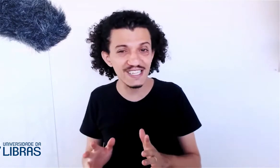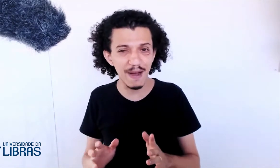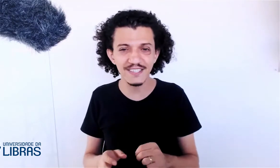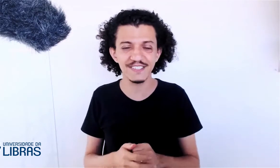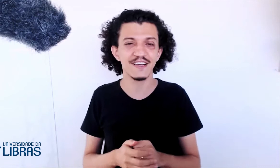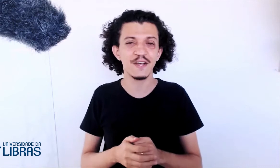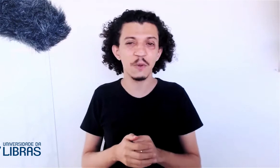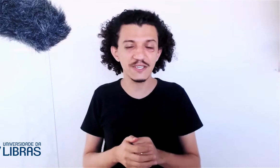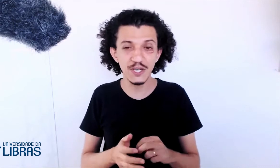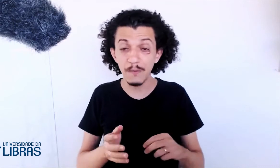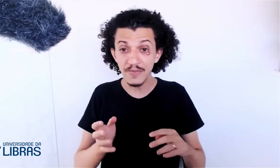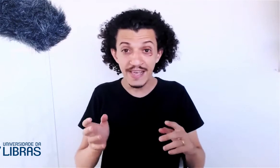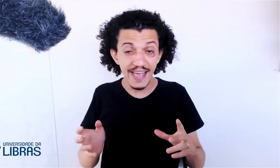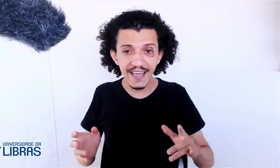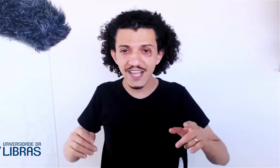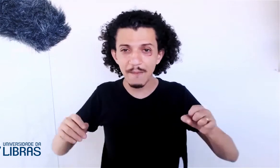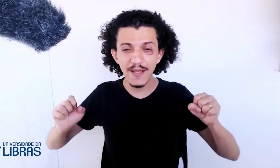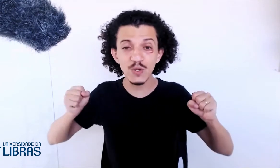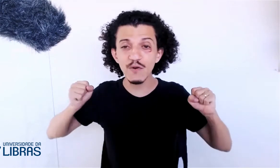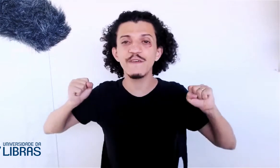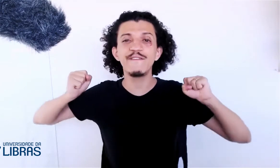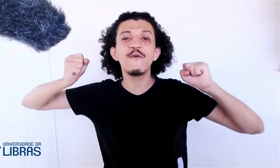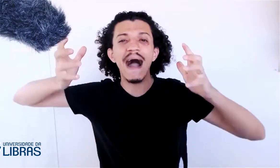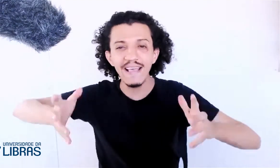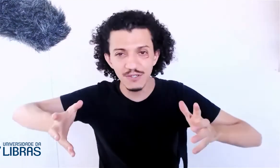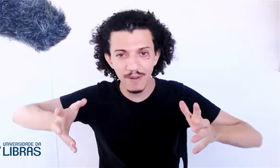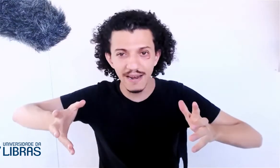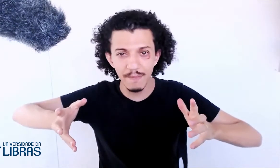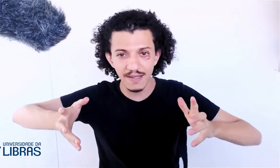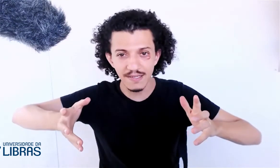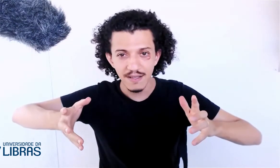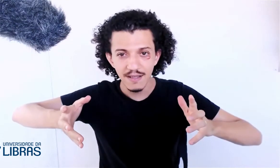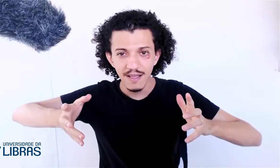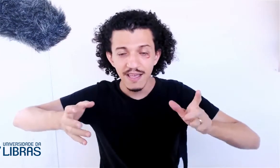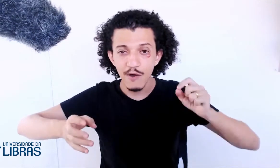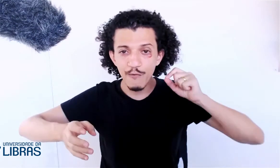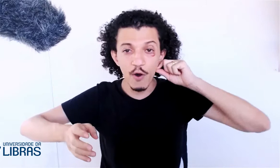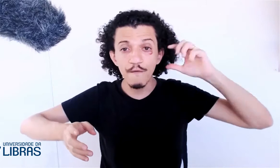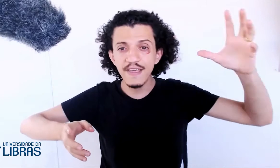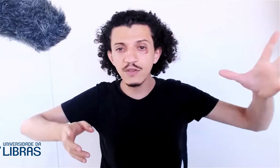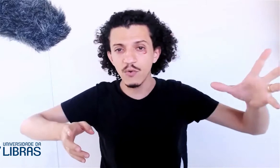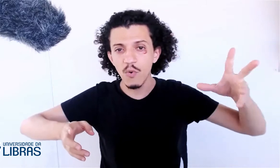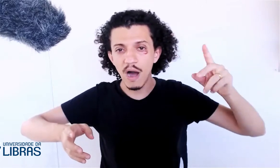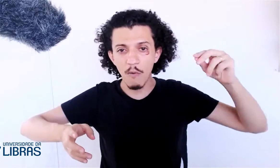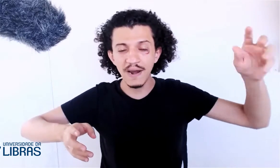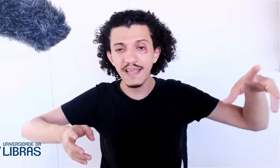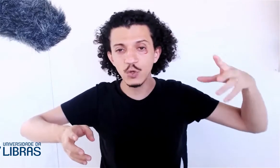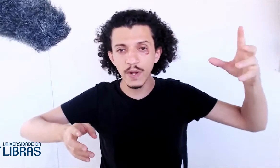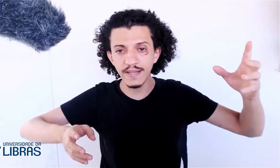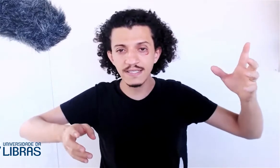páginas do artigo. E aí, de repente, quando eu fui filmar isso para Libras, e eu fui ouvindo uma leitura desse